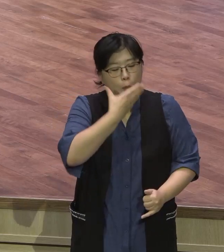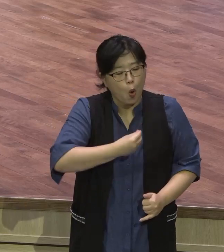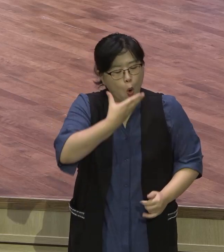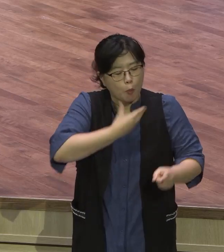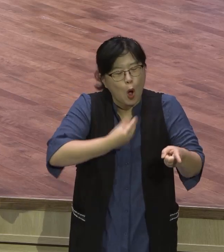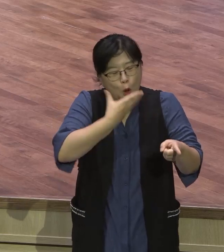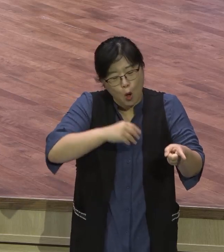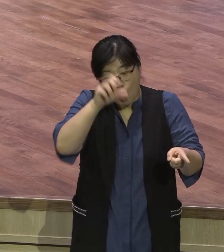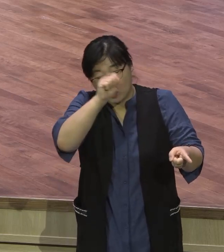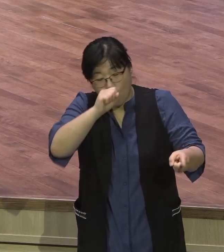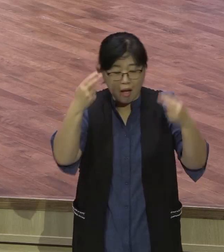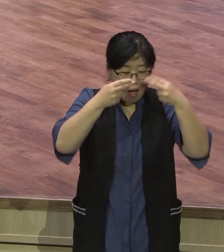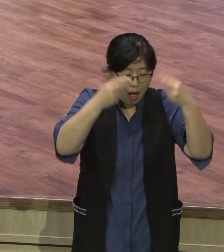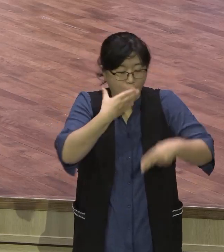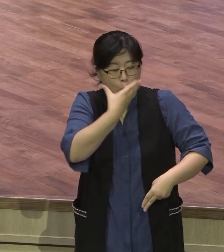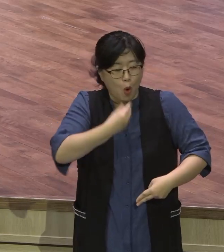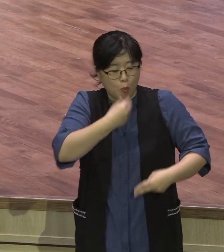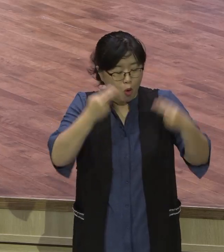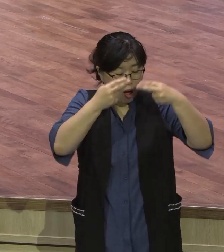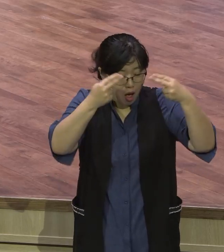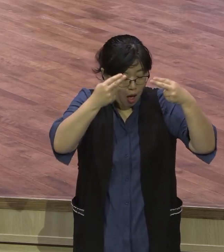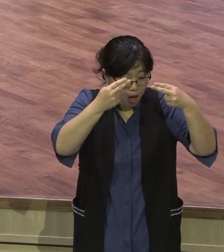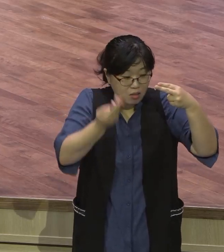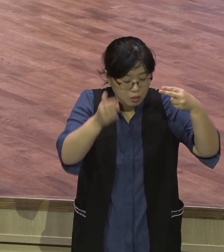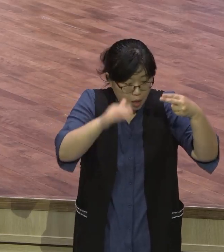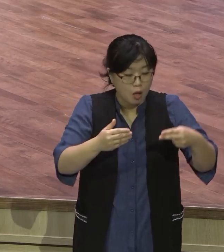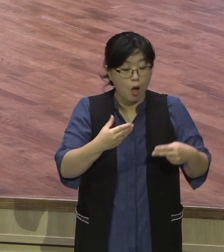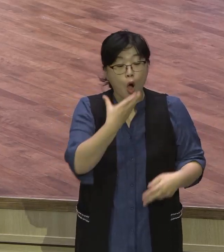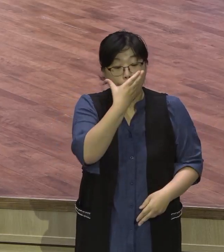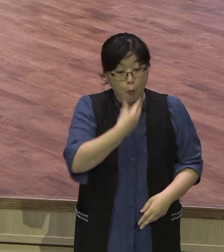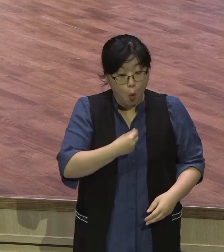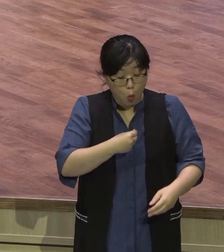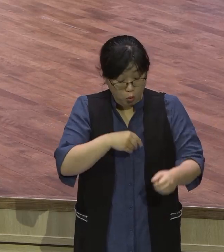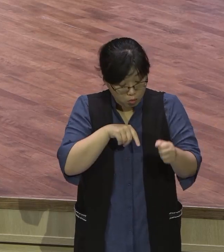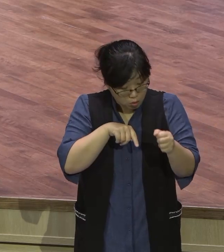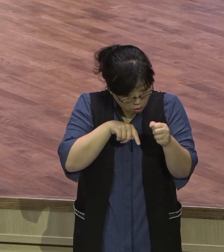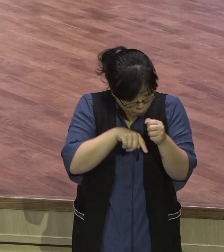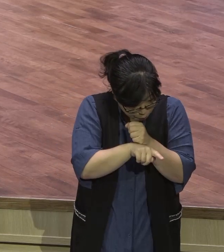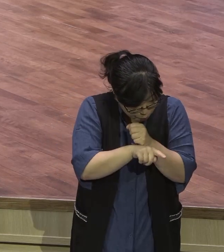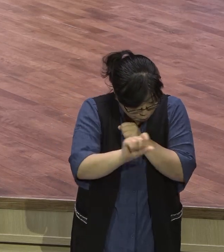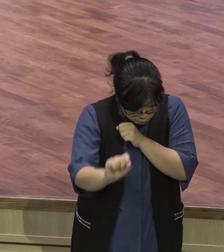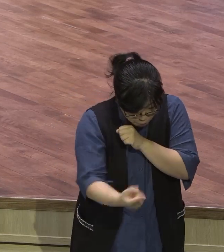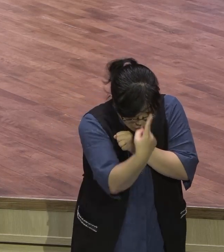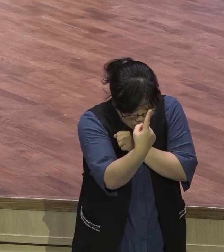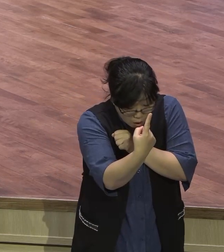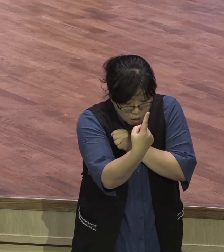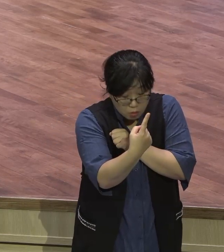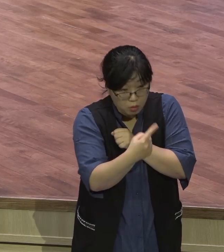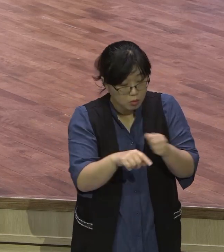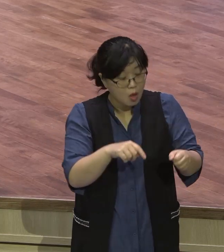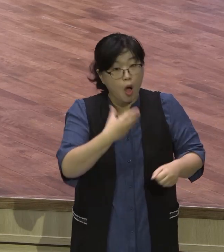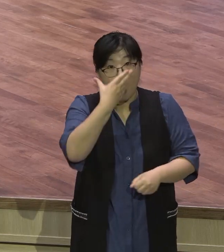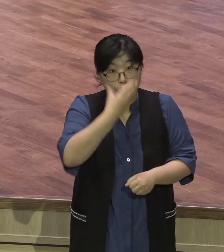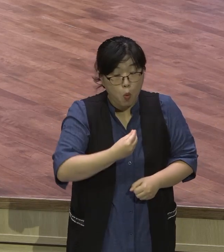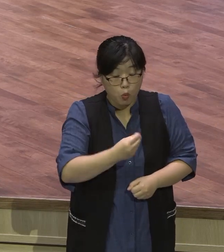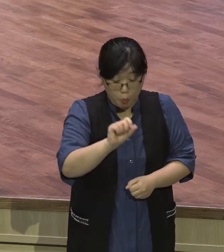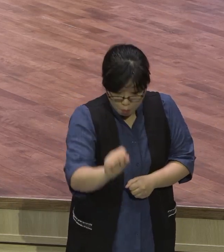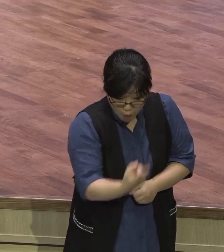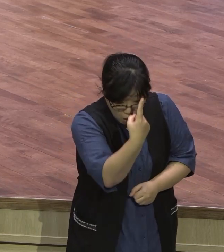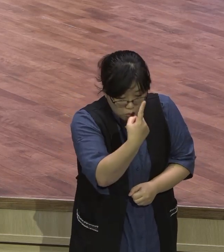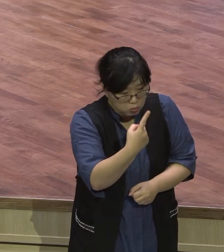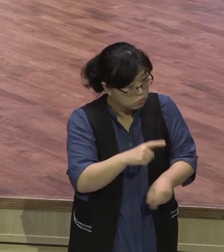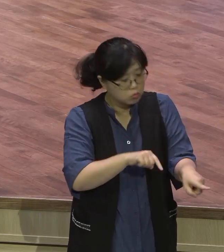근원이 누군지를 아무도 몰라. 이것을 알지 못하기 때문에 헛된 것을 찾아가가지고